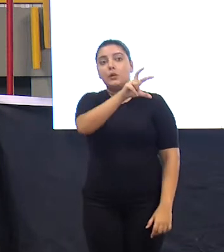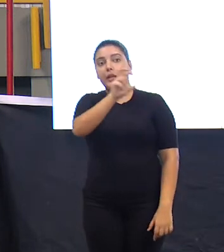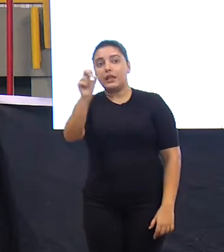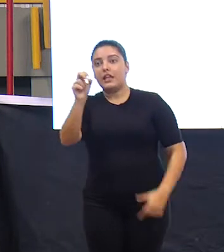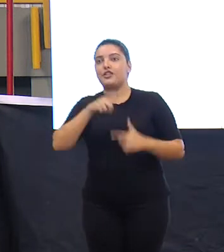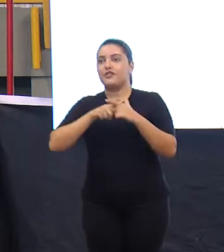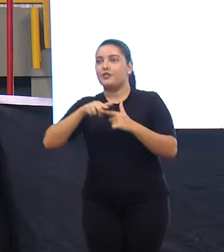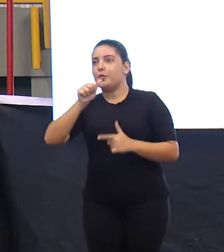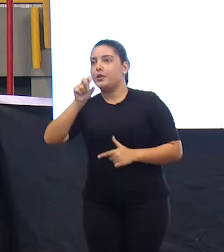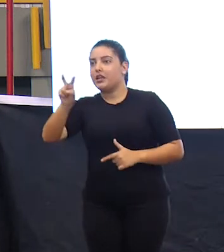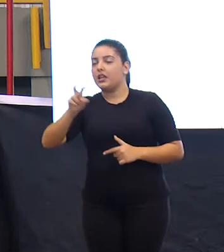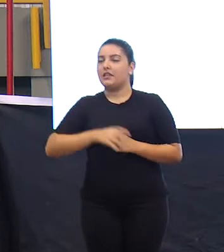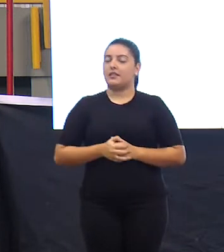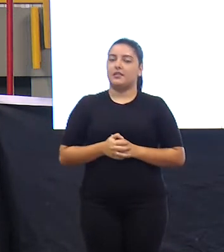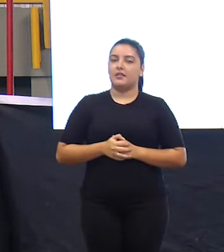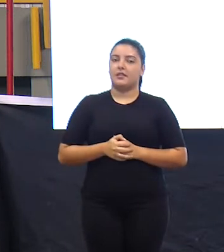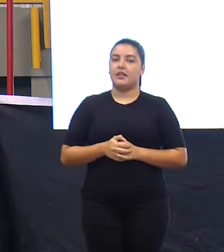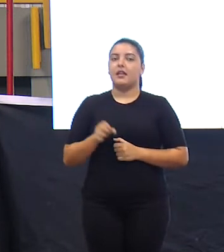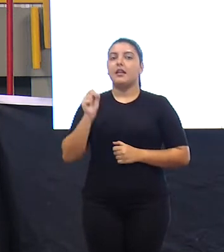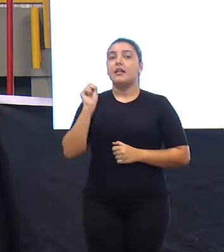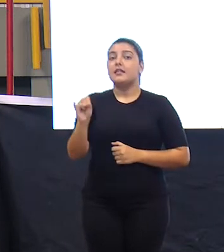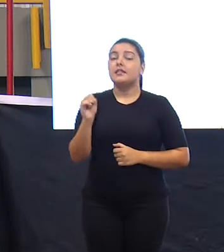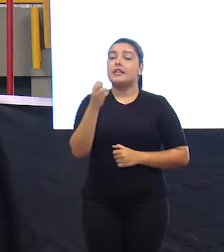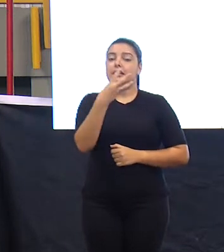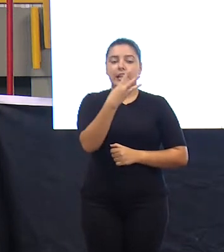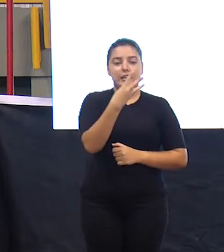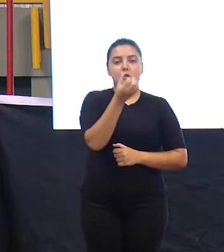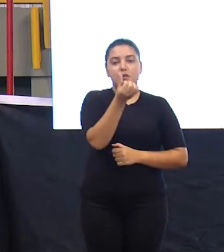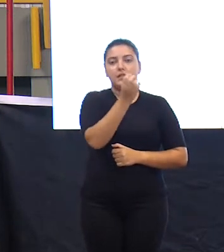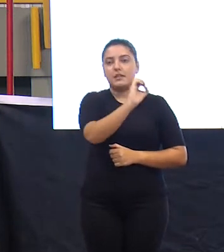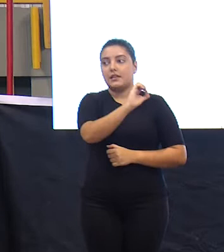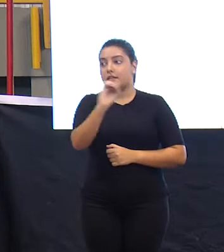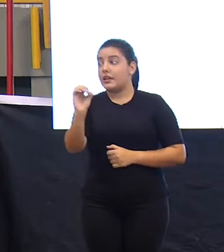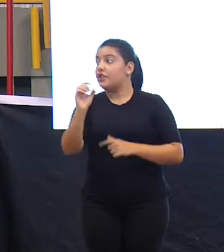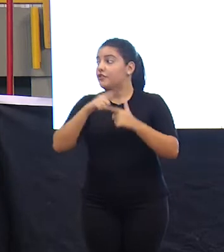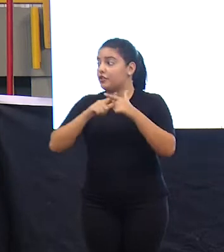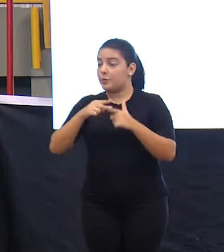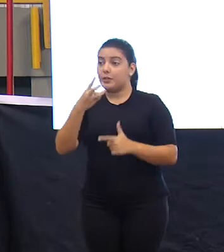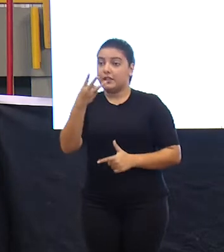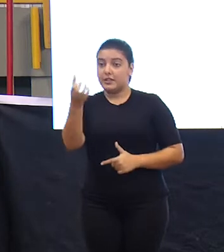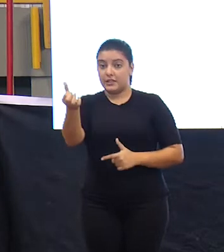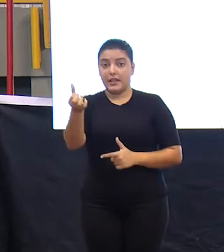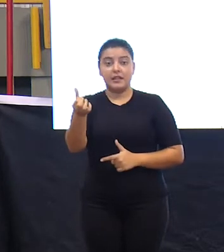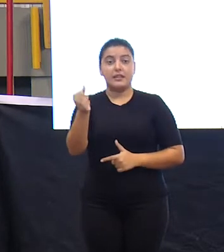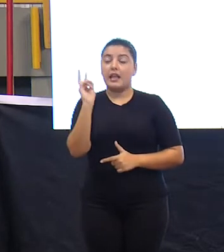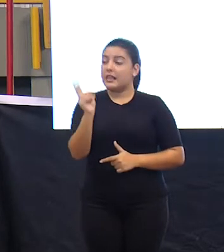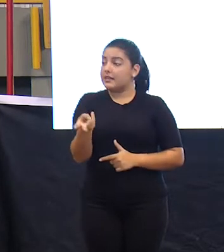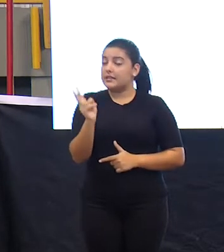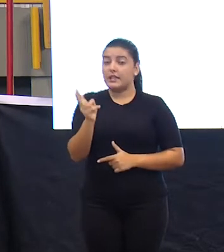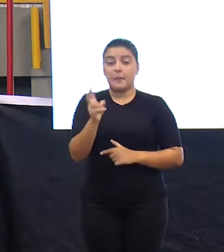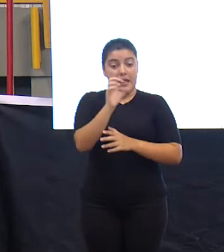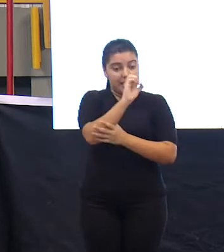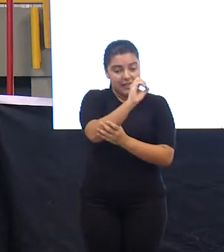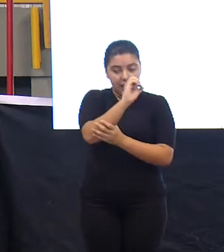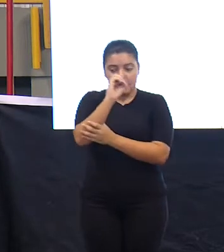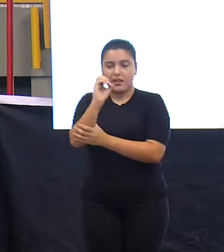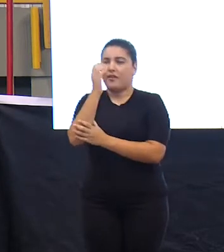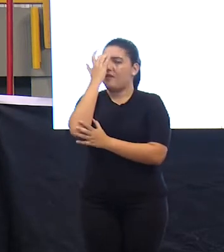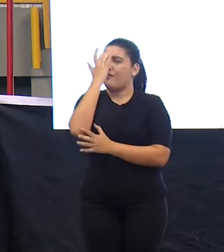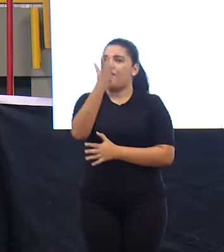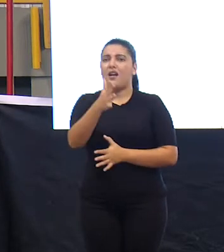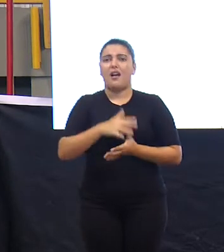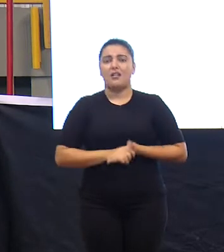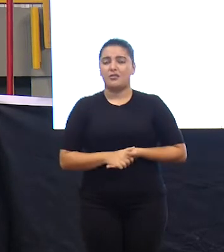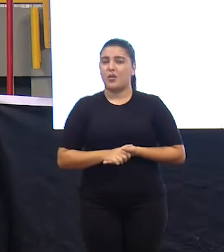15. Se fosse por 3.600, eu dividia por 36. É sempre tendo 2 zeros, é muito